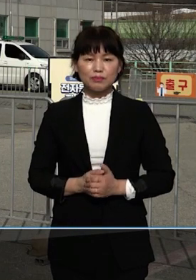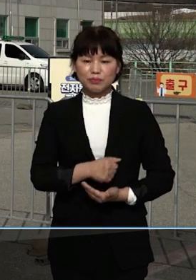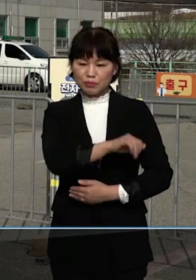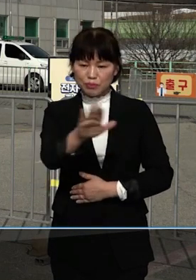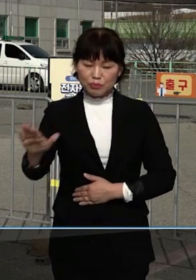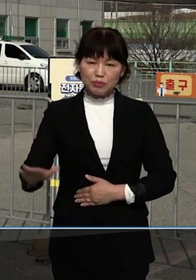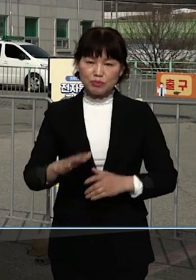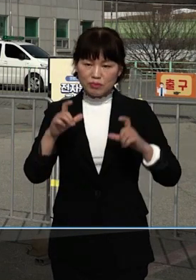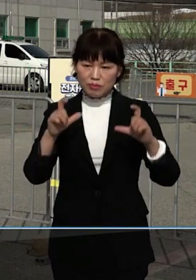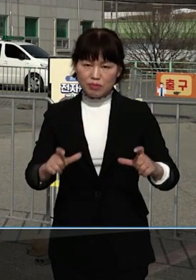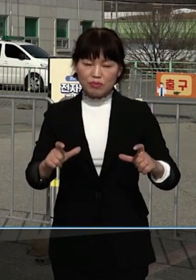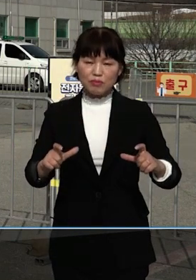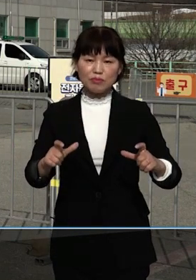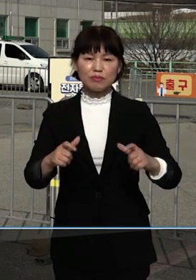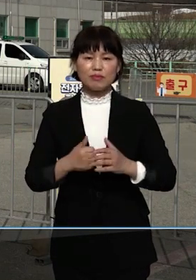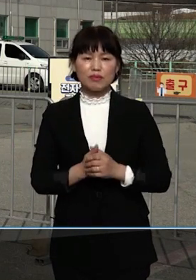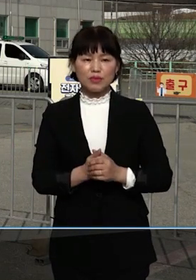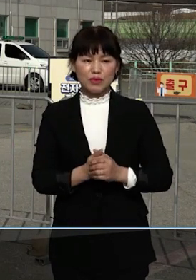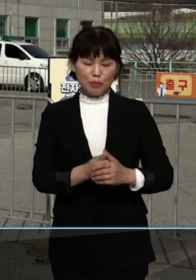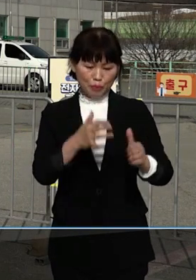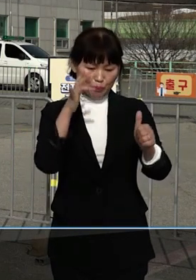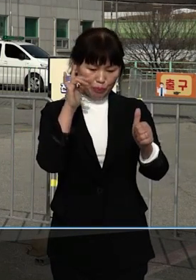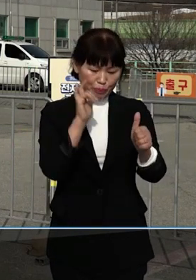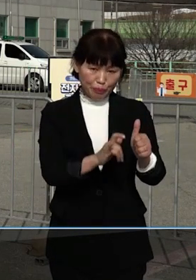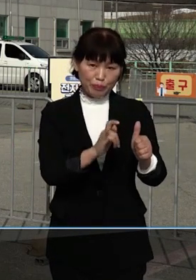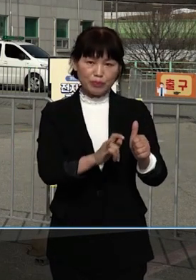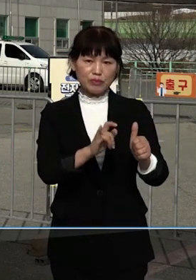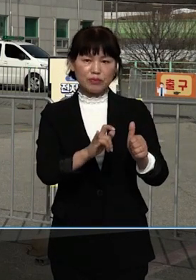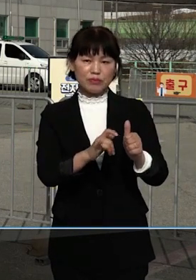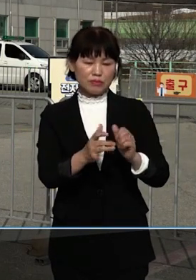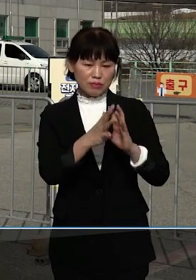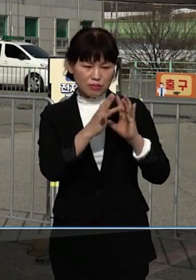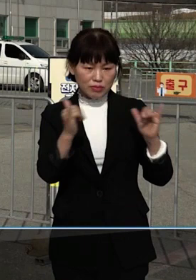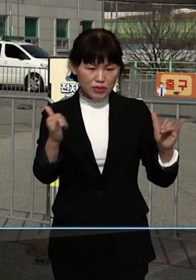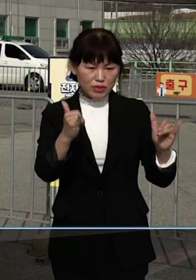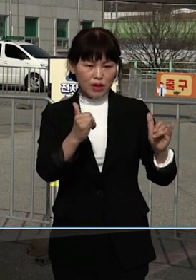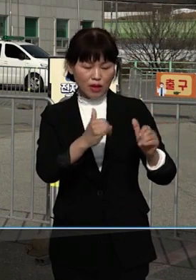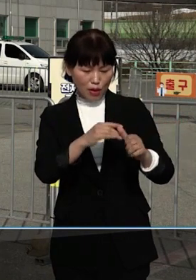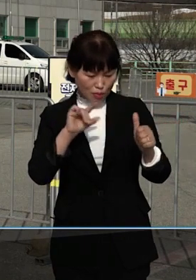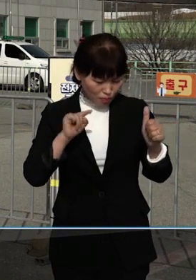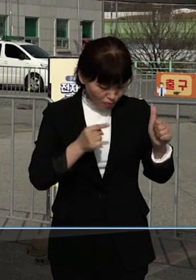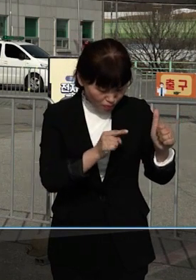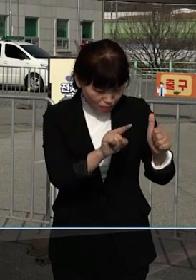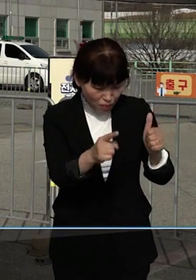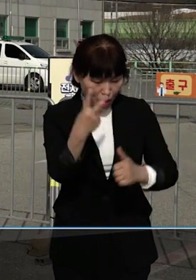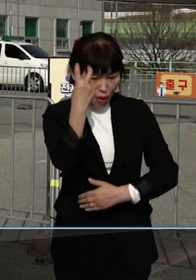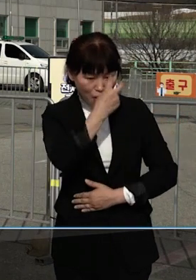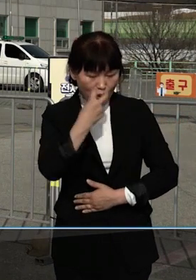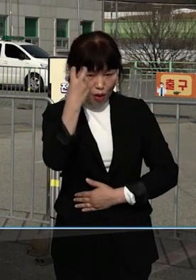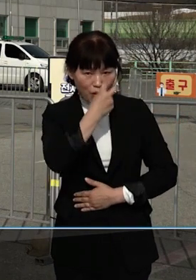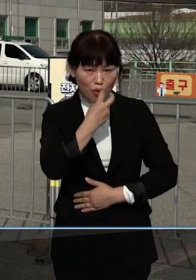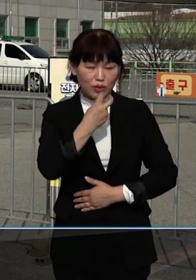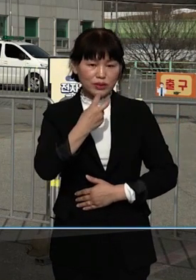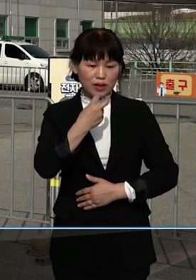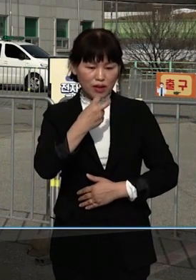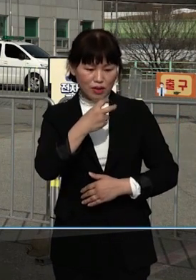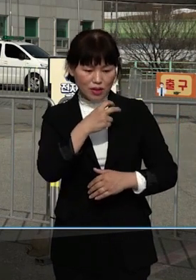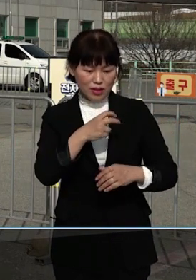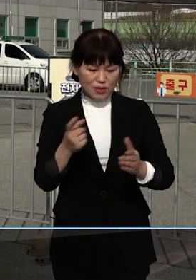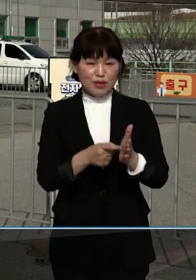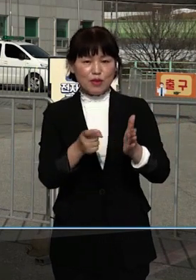확진자의 진술을 토대로 군 역학조사관과 양평군 현장 대응반이